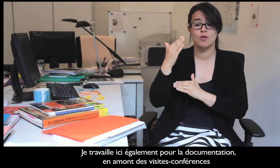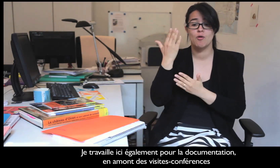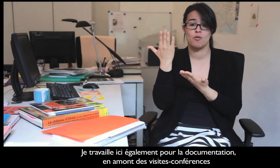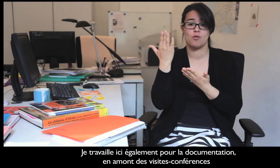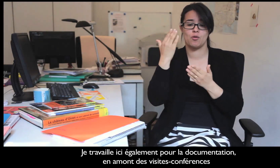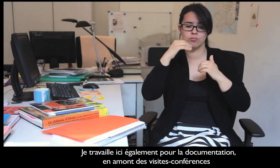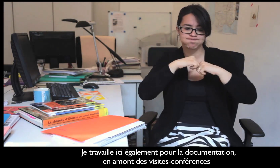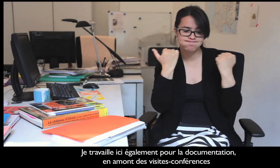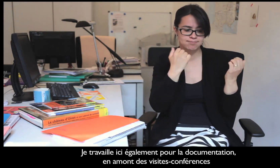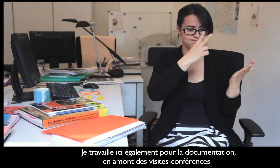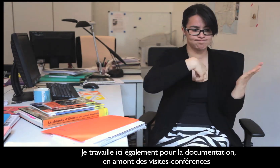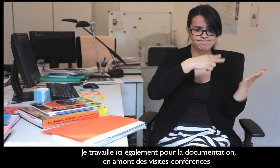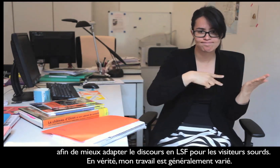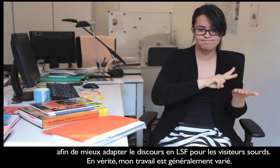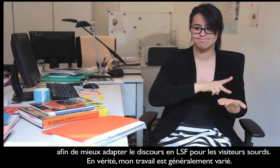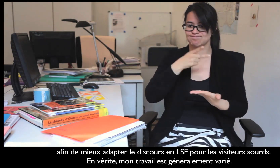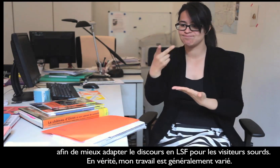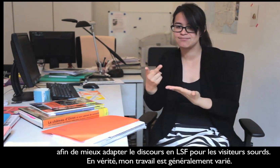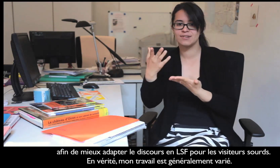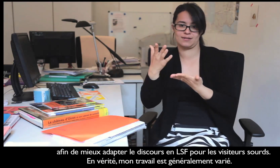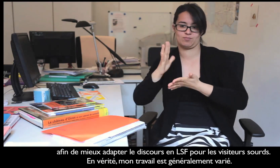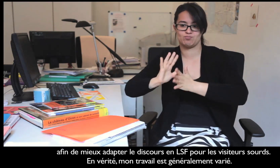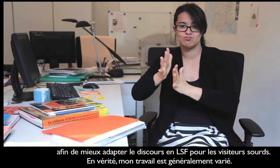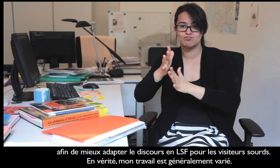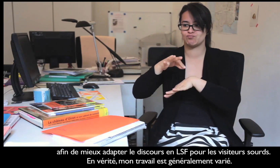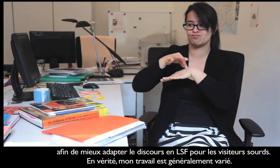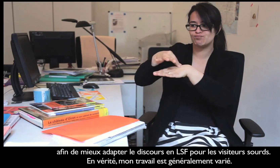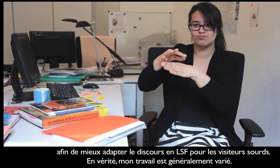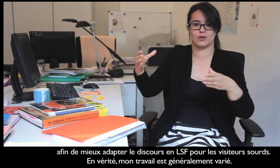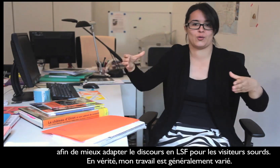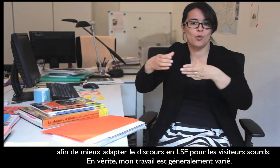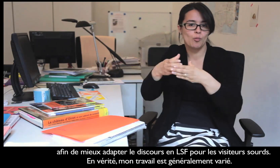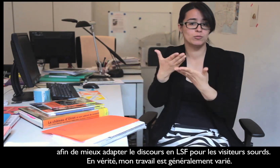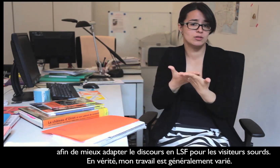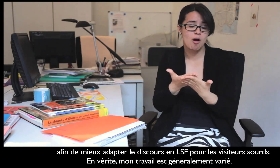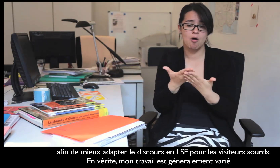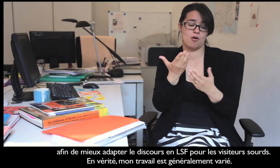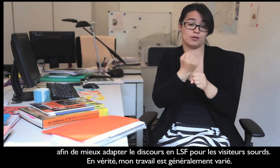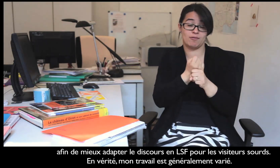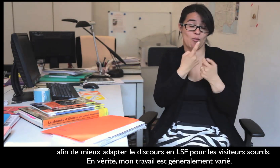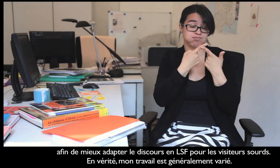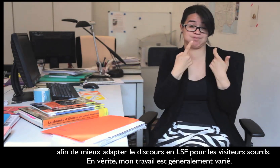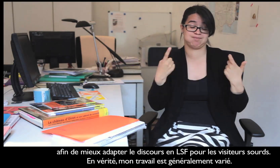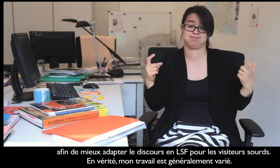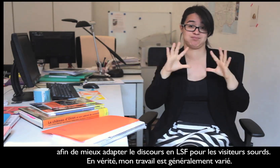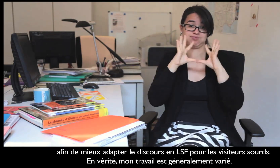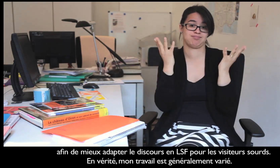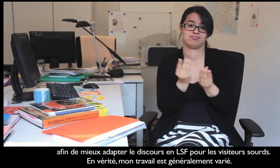afin de mieux adapter le discours en LSF pour les visiteurs sourds. En vérité, mon travail est généralement varié.